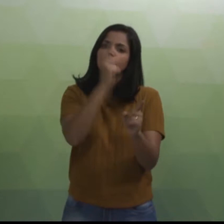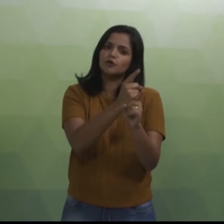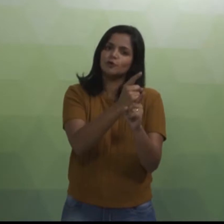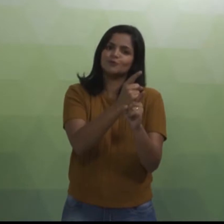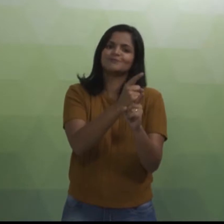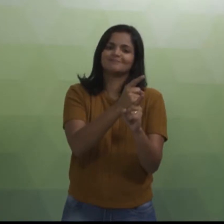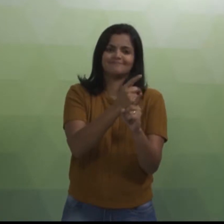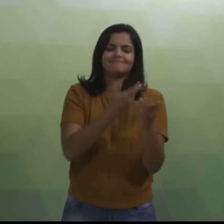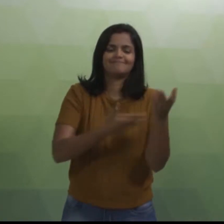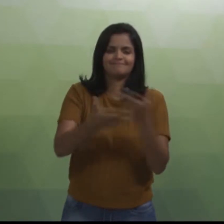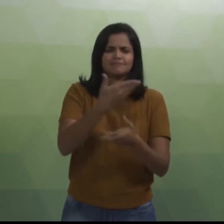Dúvidas?